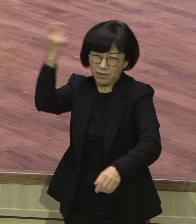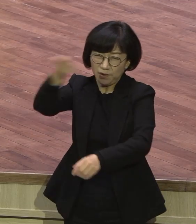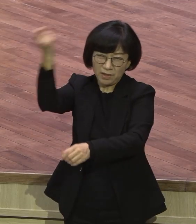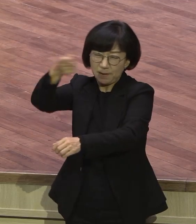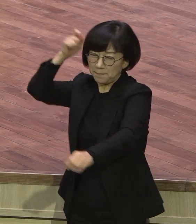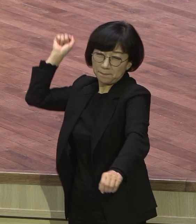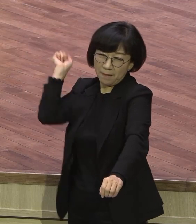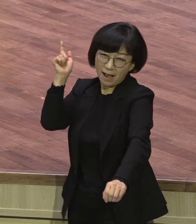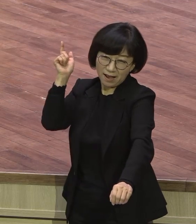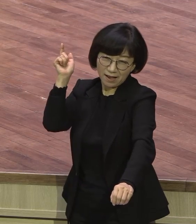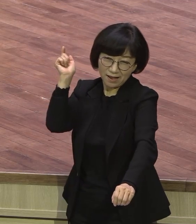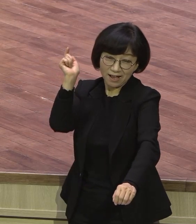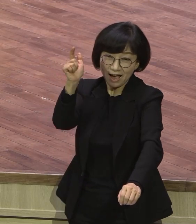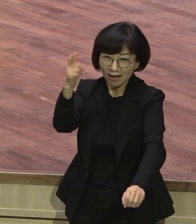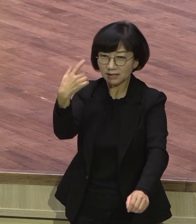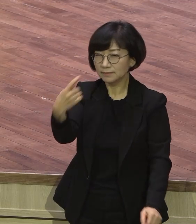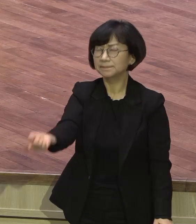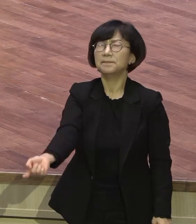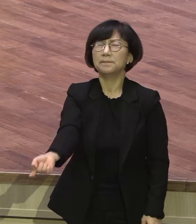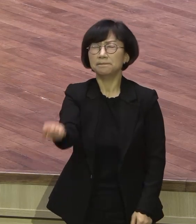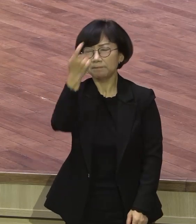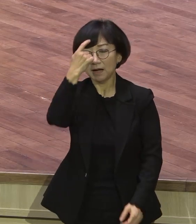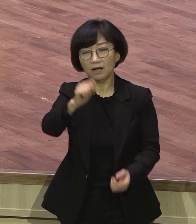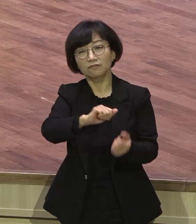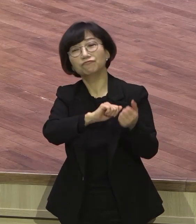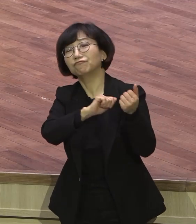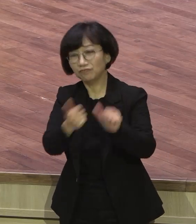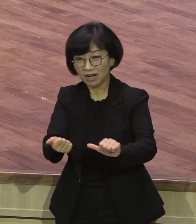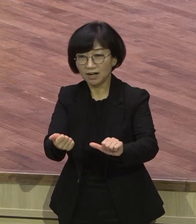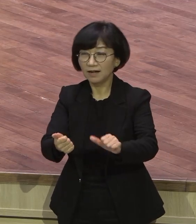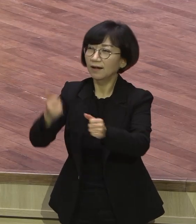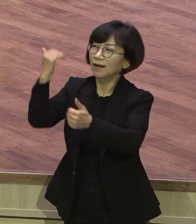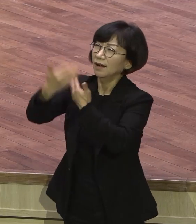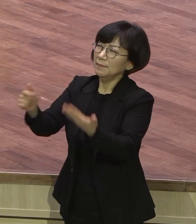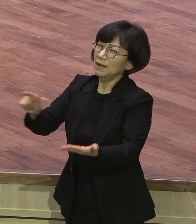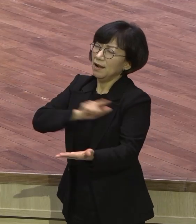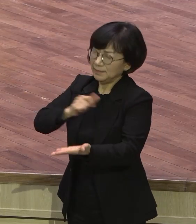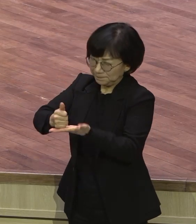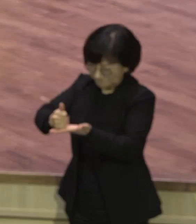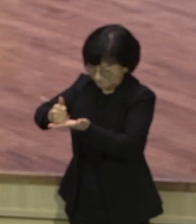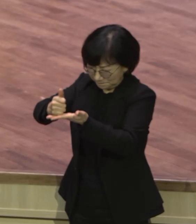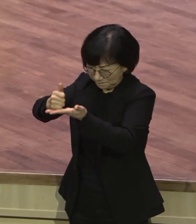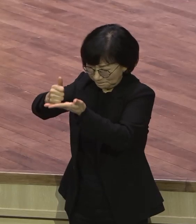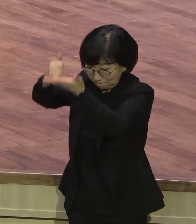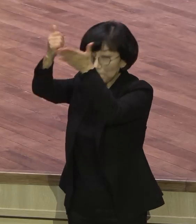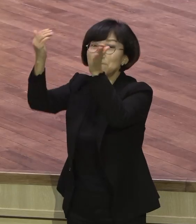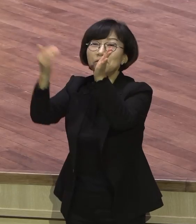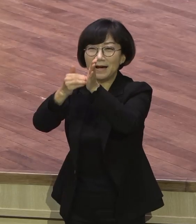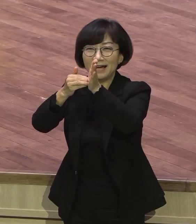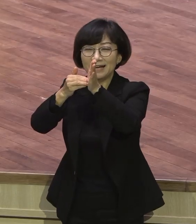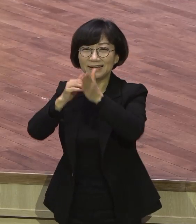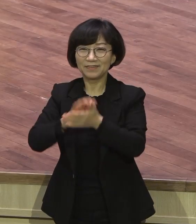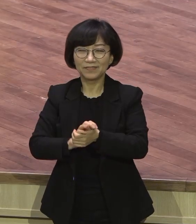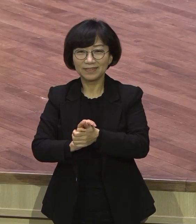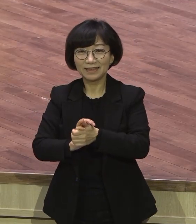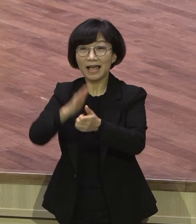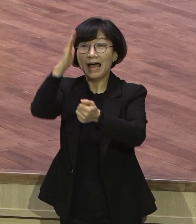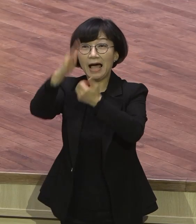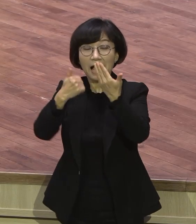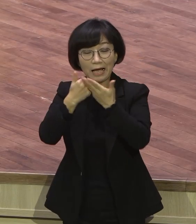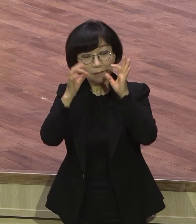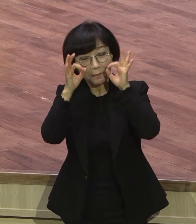하나님의 이름을 다 높였습니다 참으로 하나님의 마음에 합한